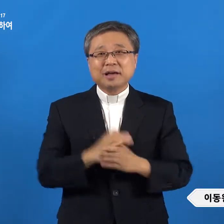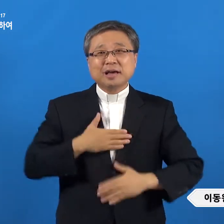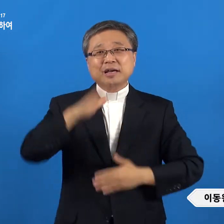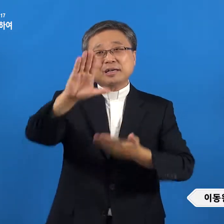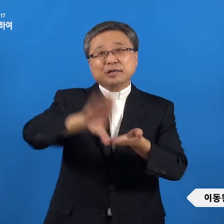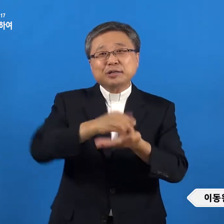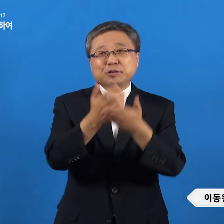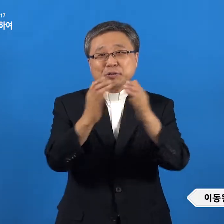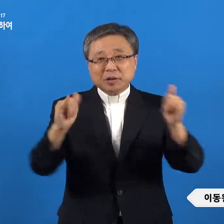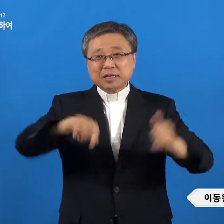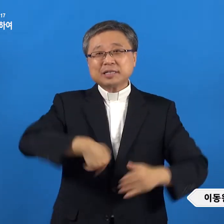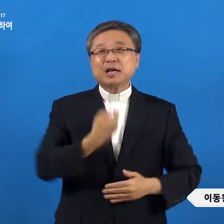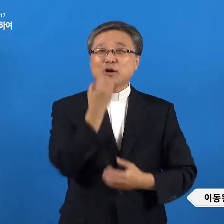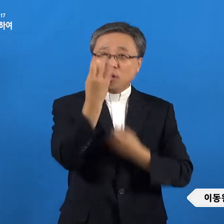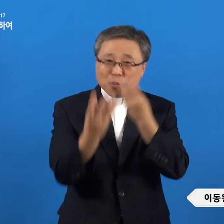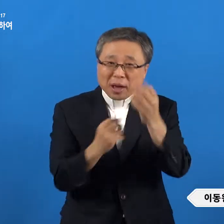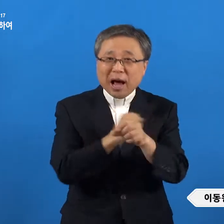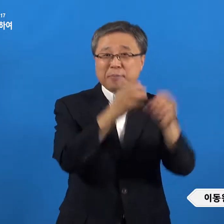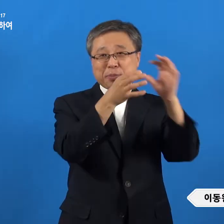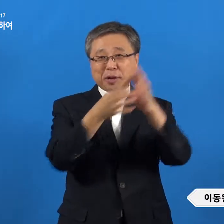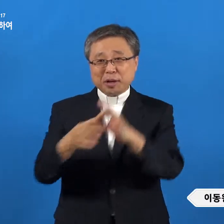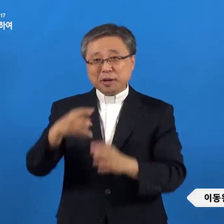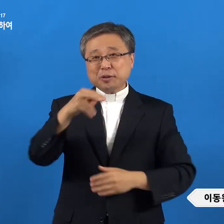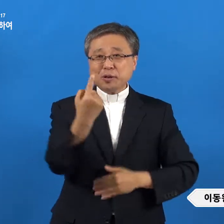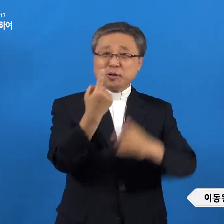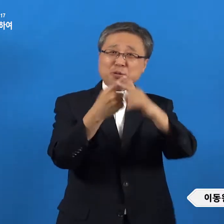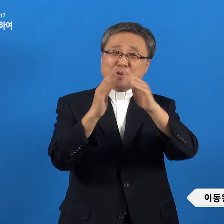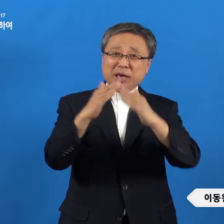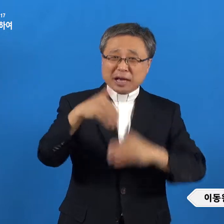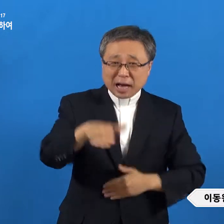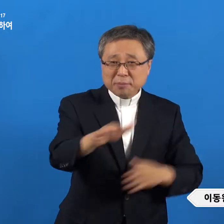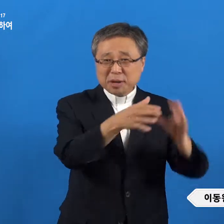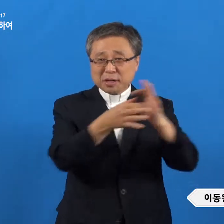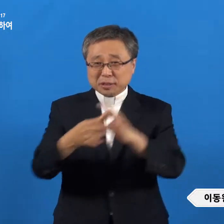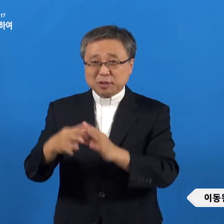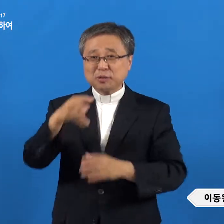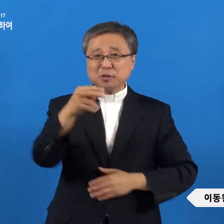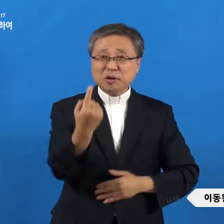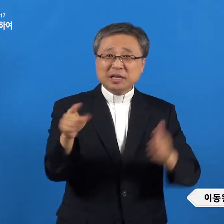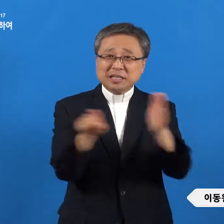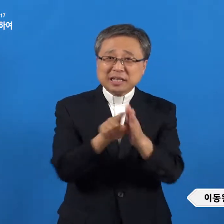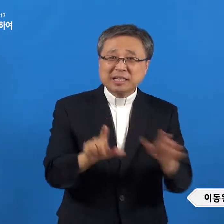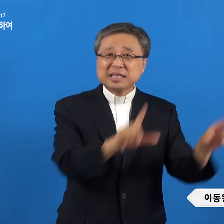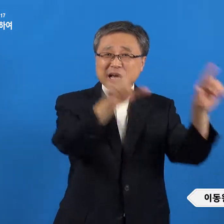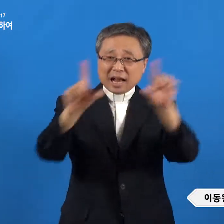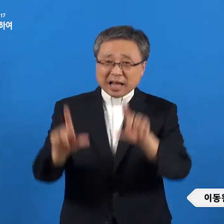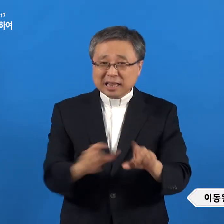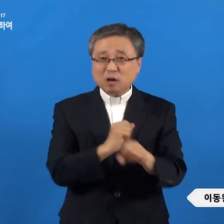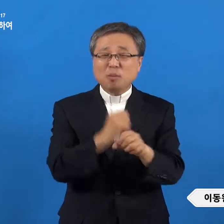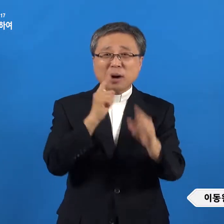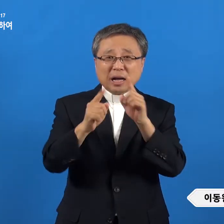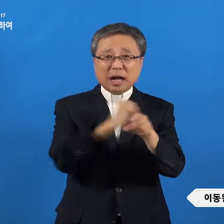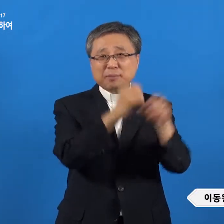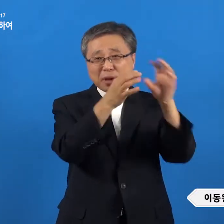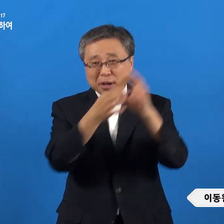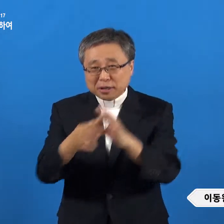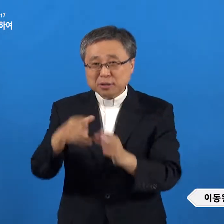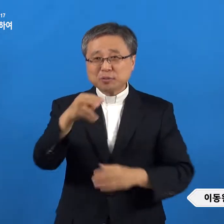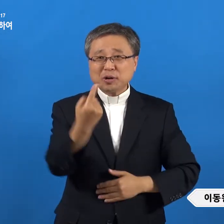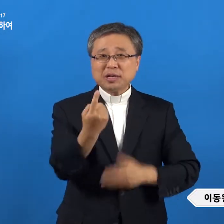그리스도인이라고 자신을 고백하면서도, 교회에 나가면서도, 신앙생활을 한다고 말하면서도 인생의 중요한 결정에 있어서